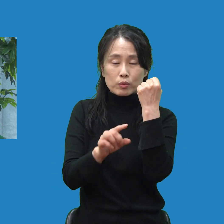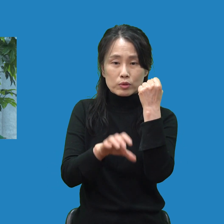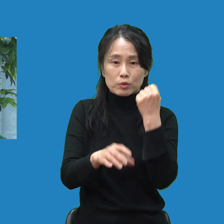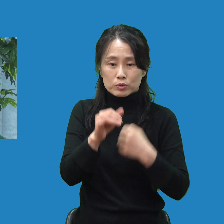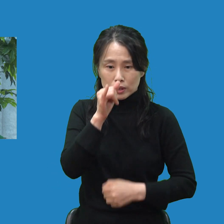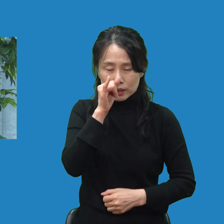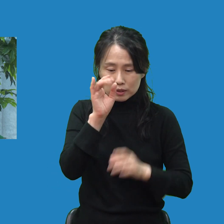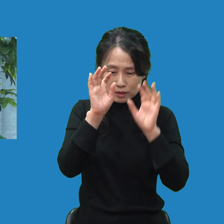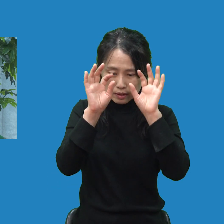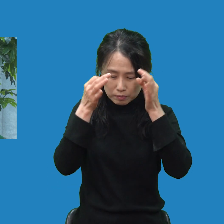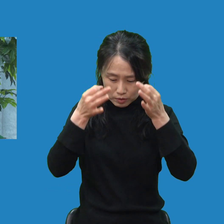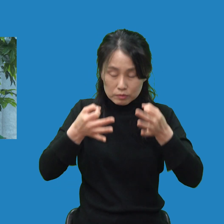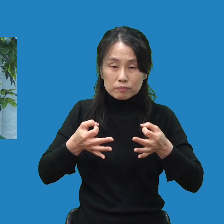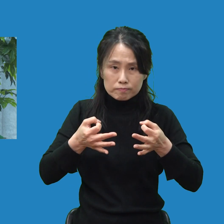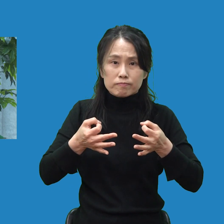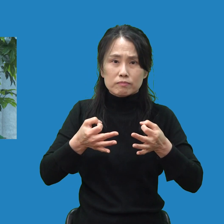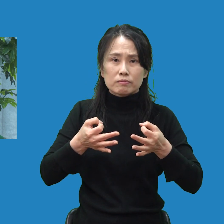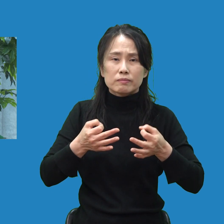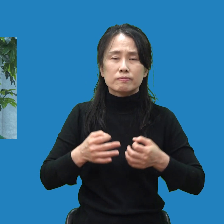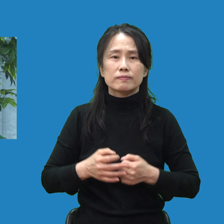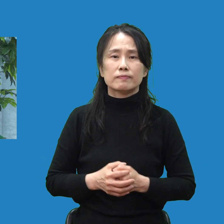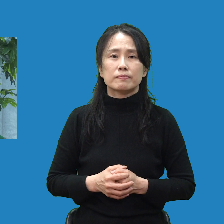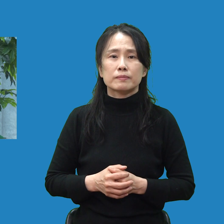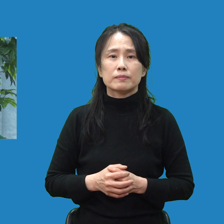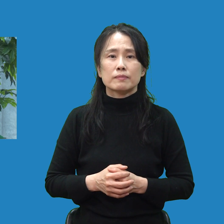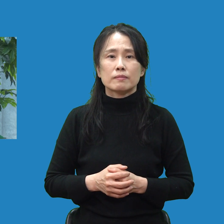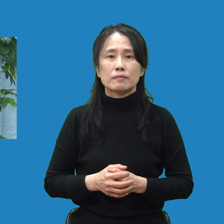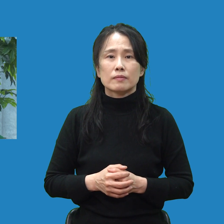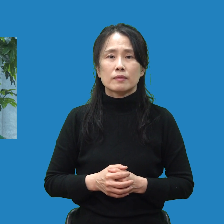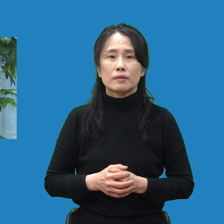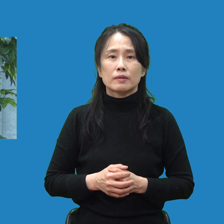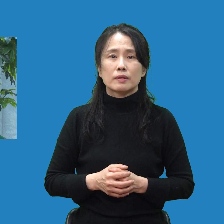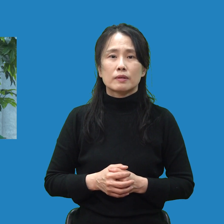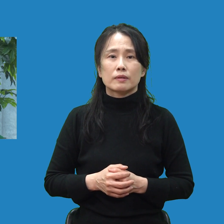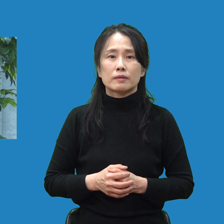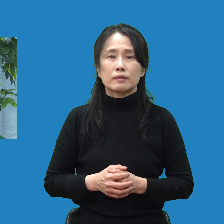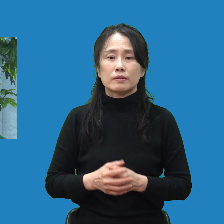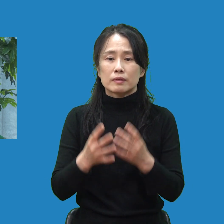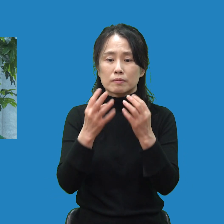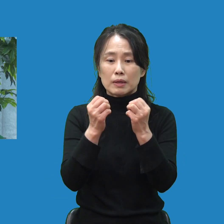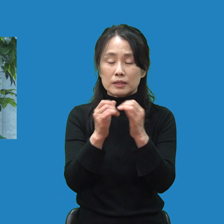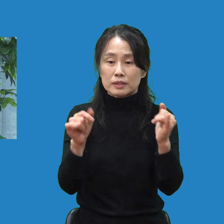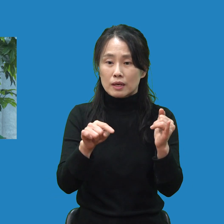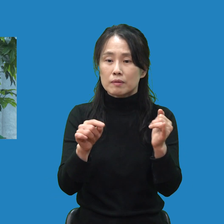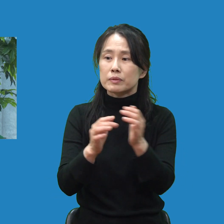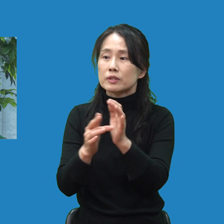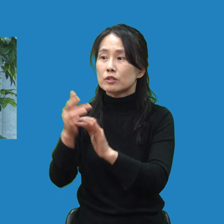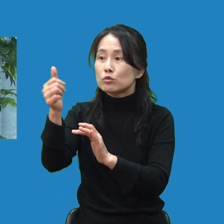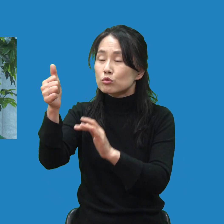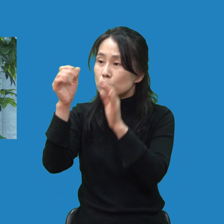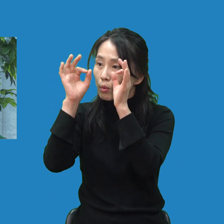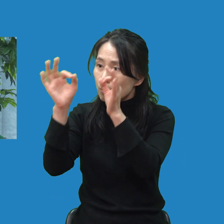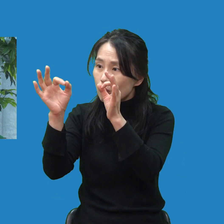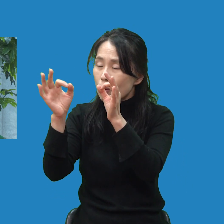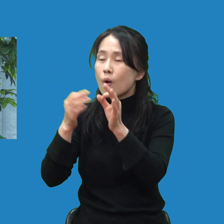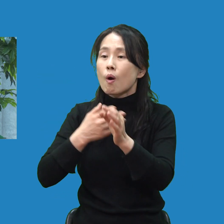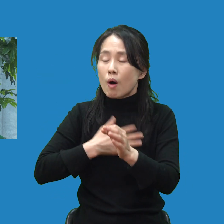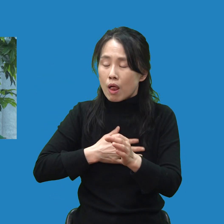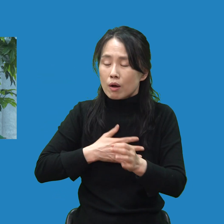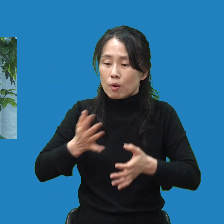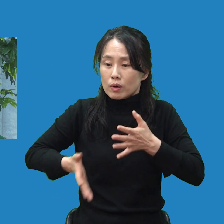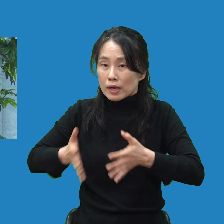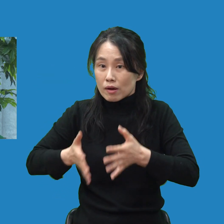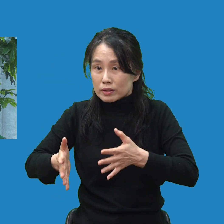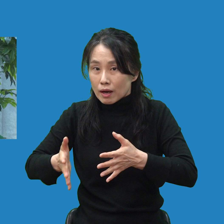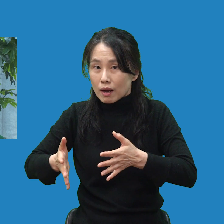한번 돌아봅시다. 마가는 무리가 예수를 보고 알았고 달려갔다